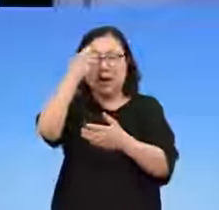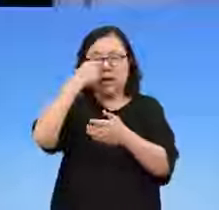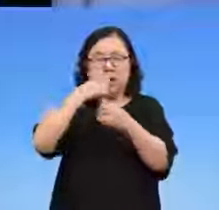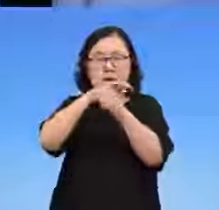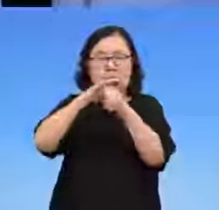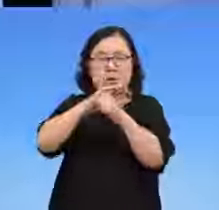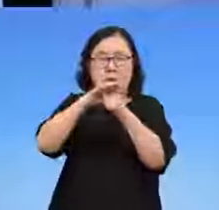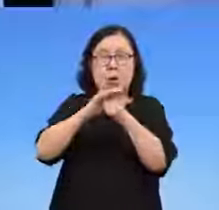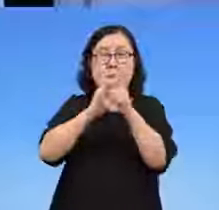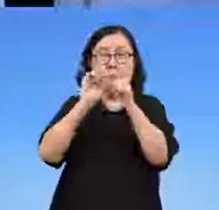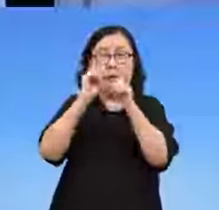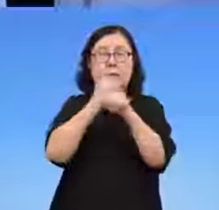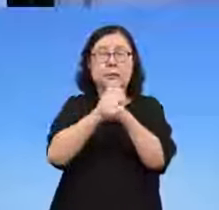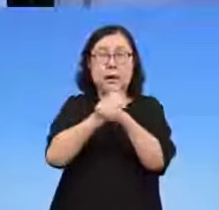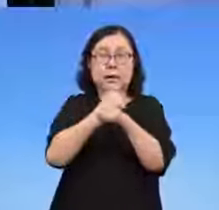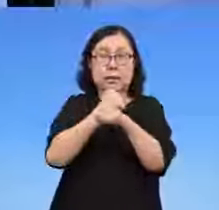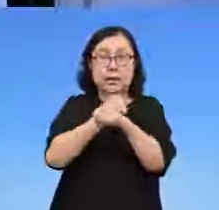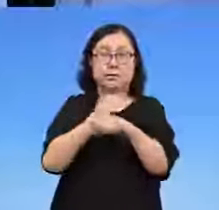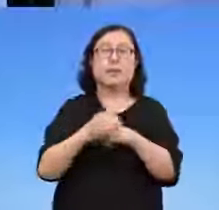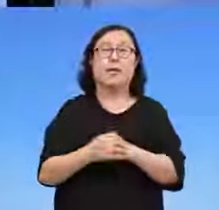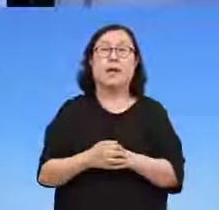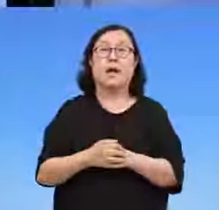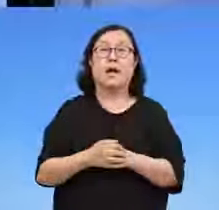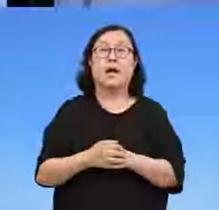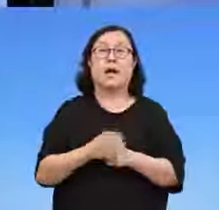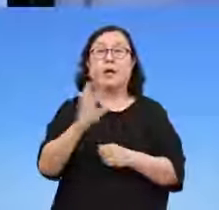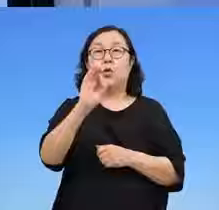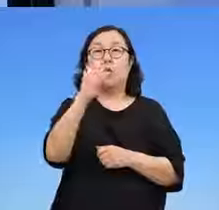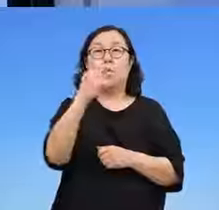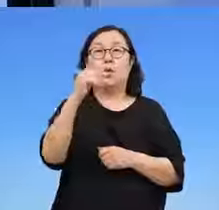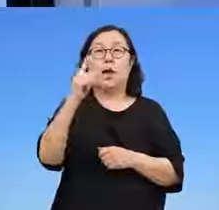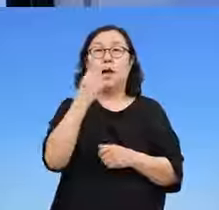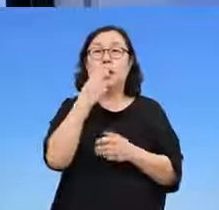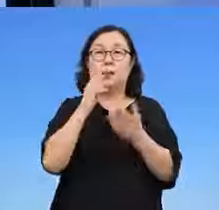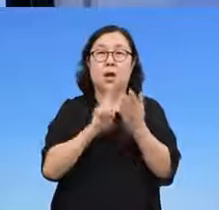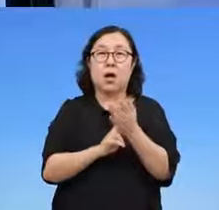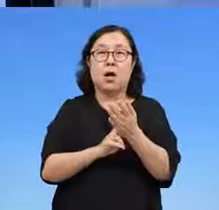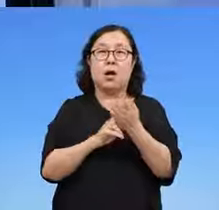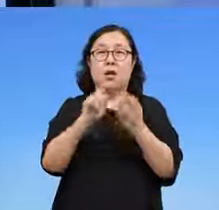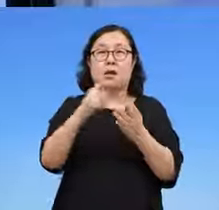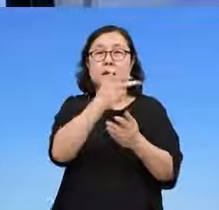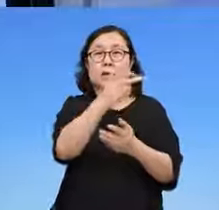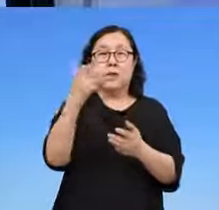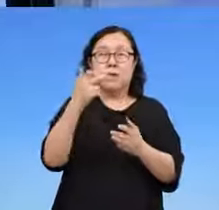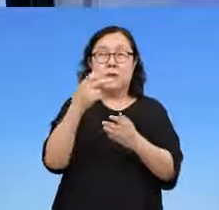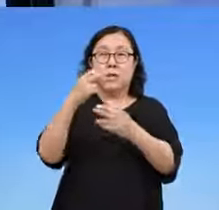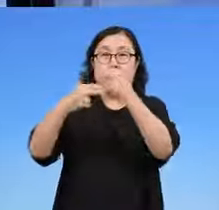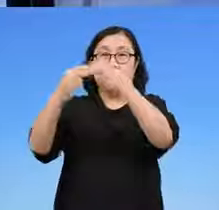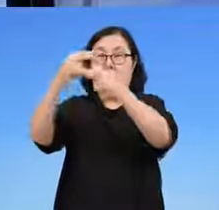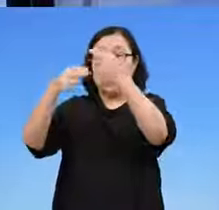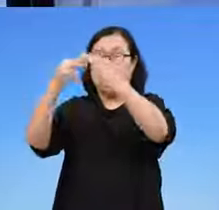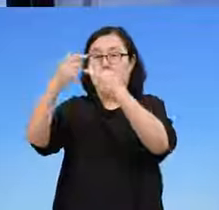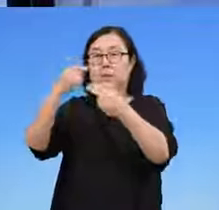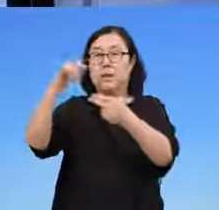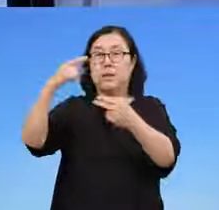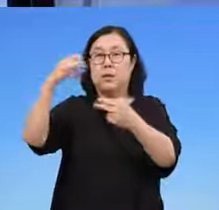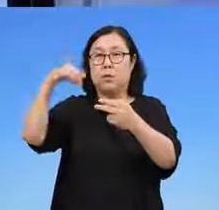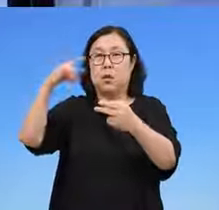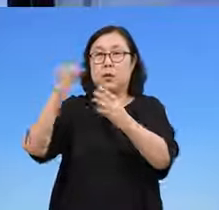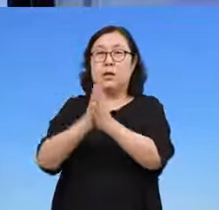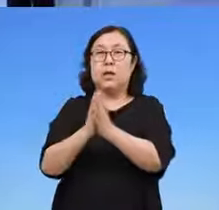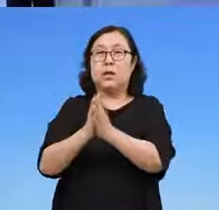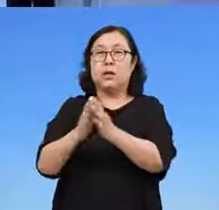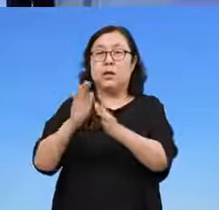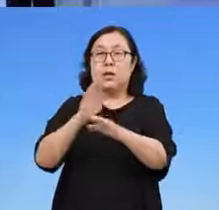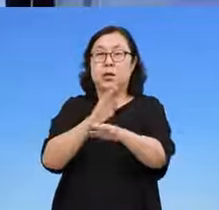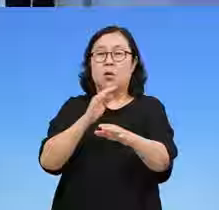말씀하셨습니다. 그러면서 요나서 4장 11절을 인용하더라고. 기도 안에 이 큰 성읍 니느웨에는 좌우를